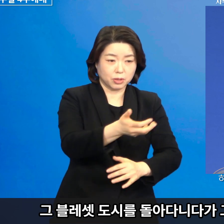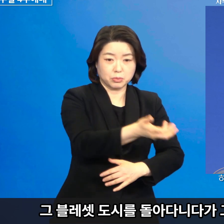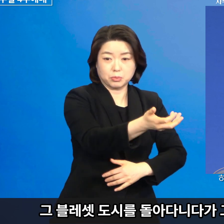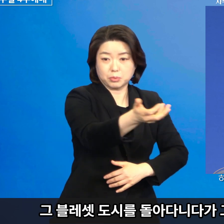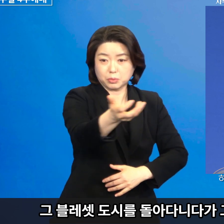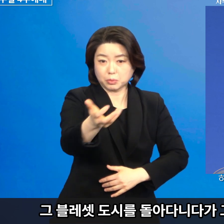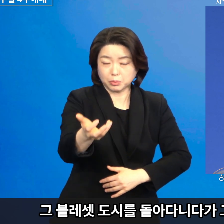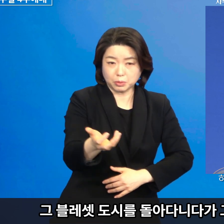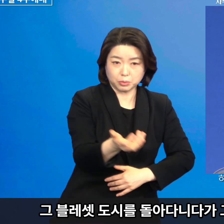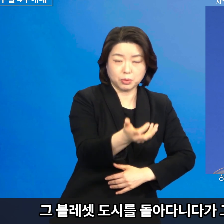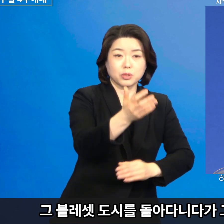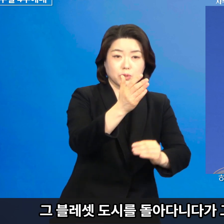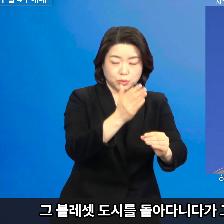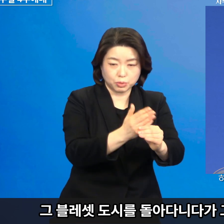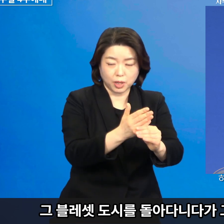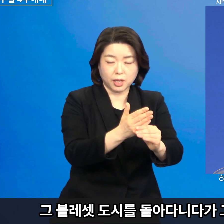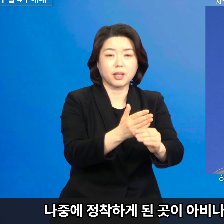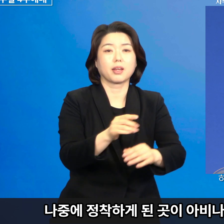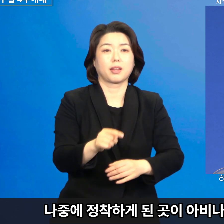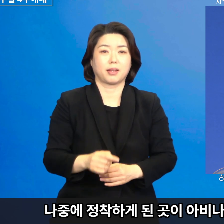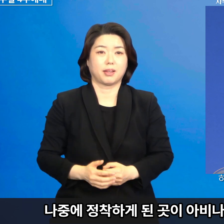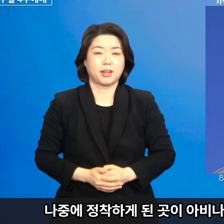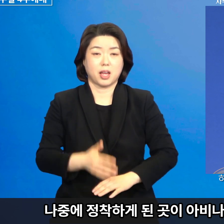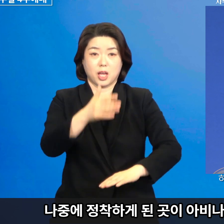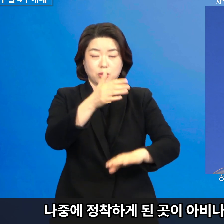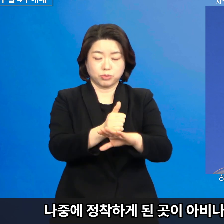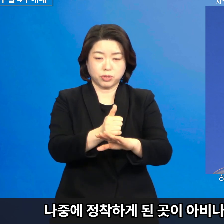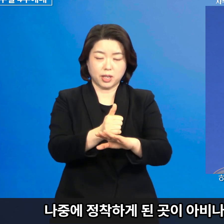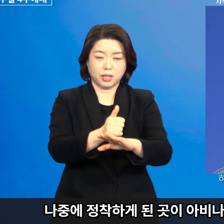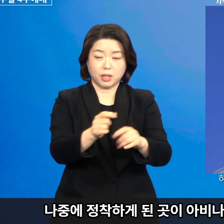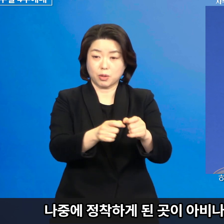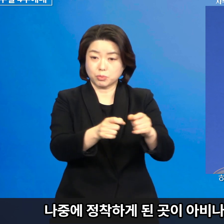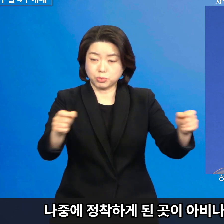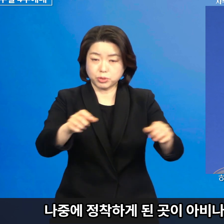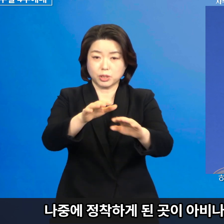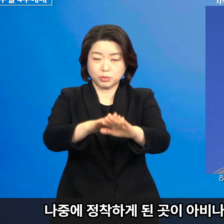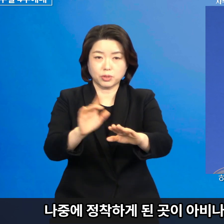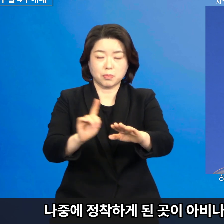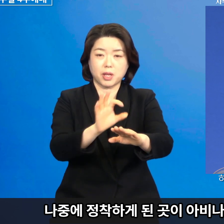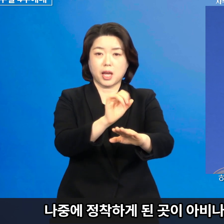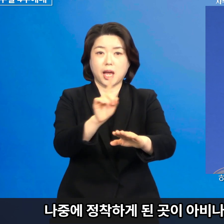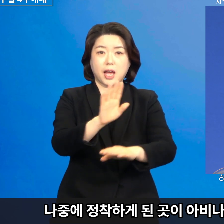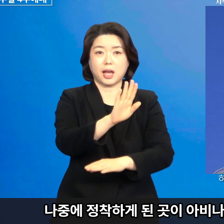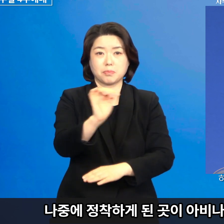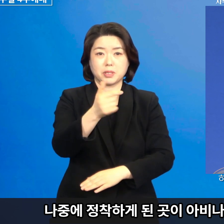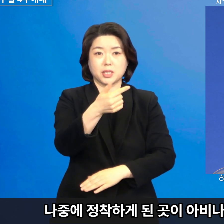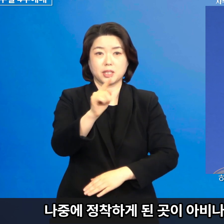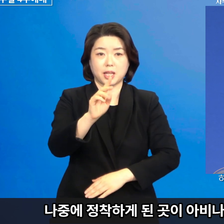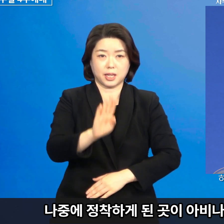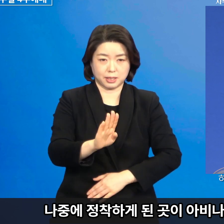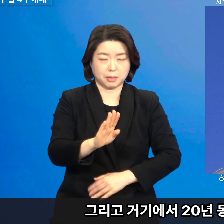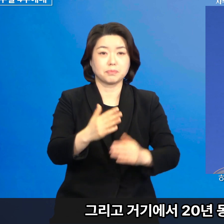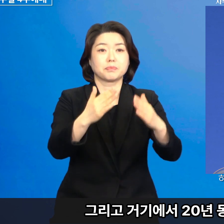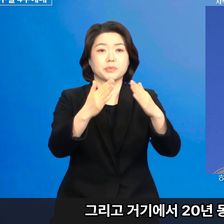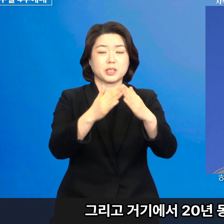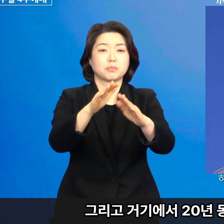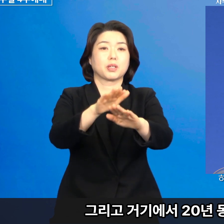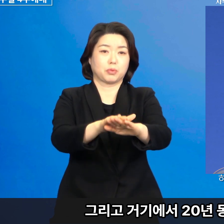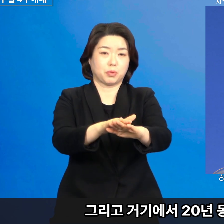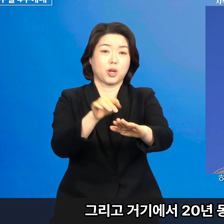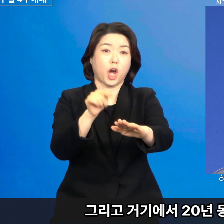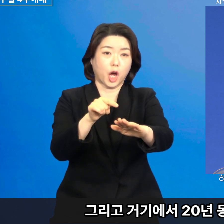돌아다니다가 그 하나님의 궤가 돌아다니다가 나중에 정착하게 된 것이 아비나답이라고 하는 자의 집입니다. 그리고